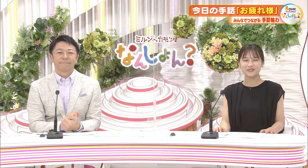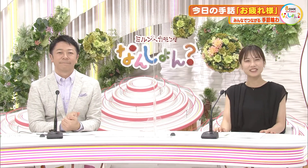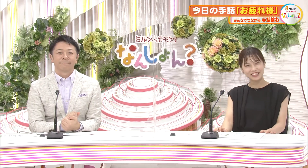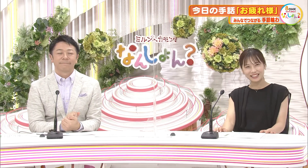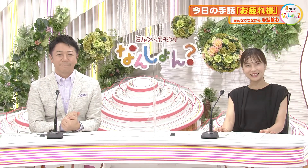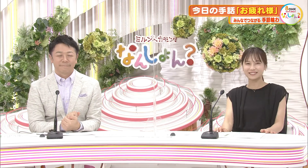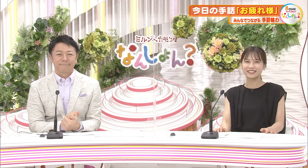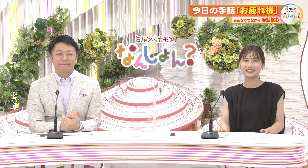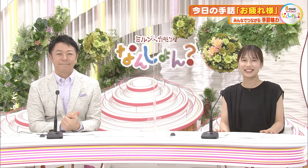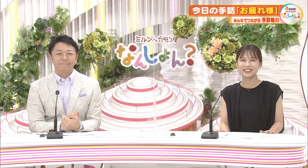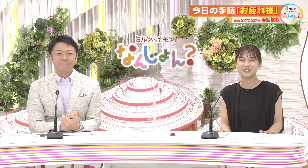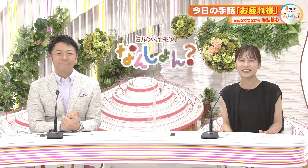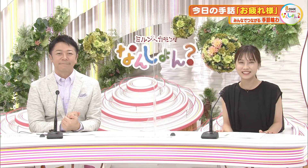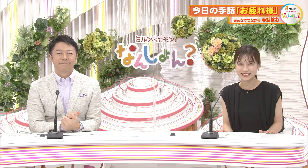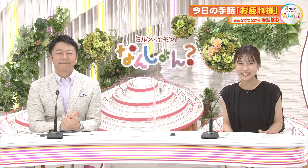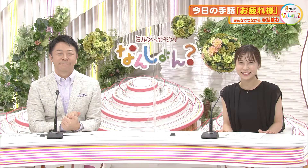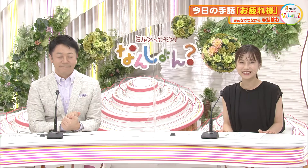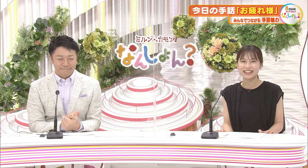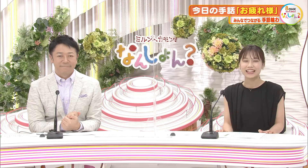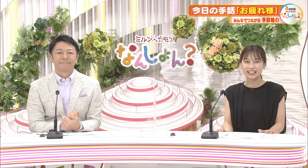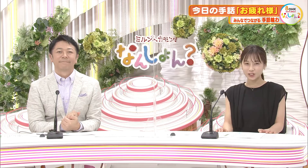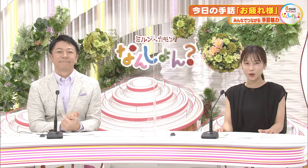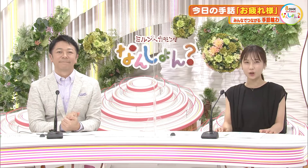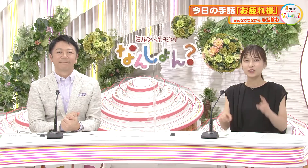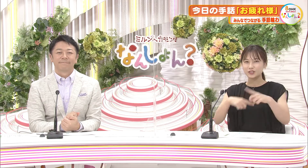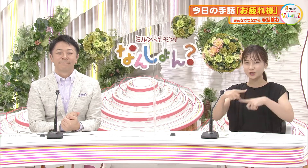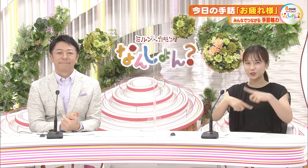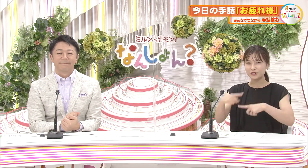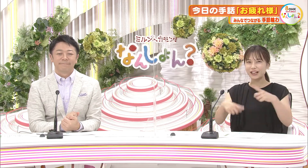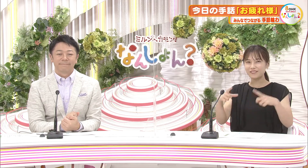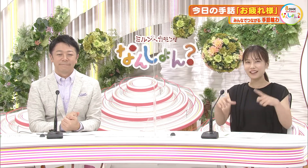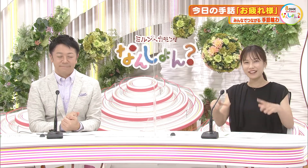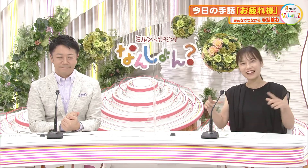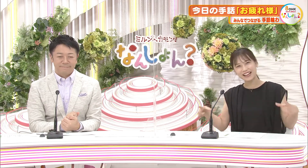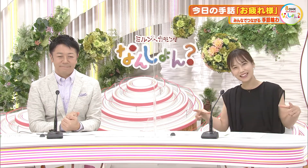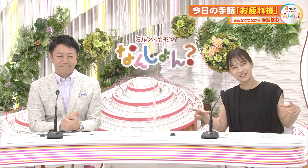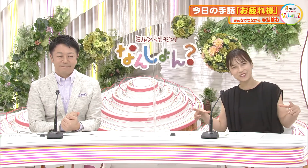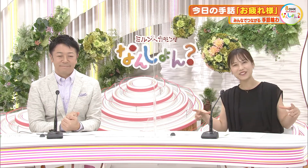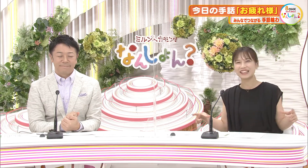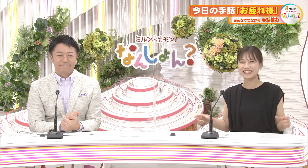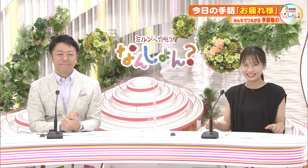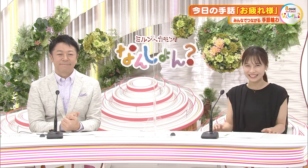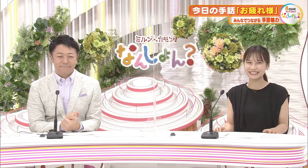ぜひ手話を使ってみてください。以上、手話わわーのコーナーでした。